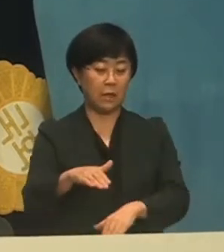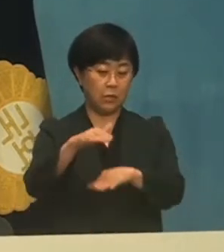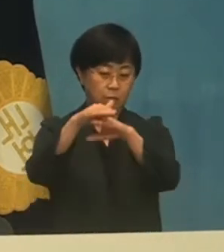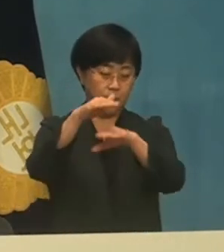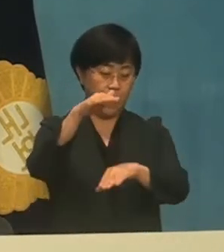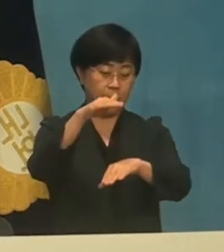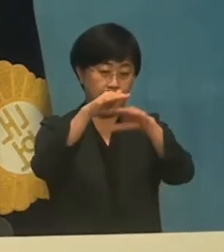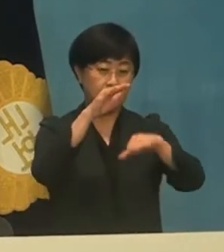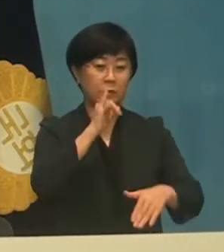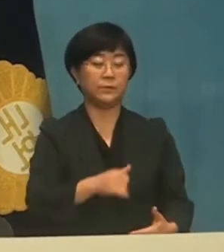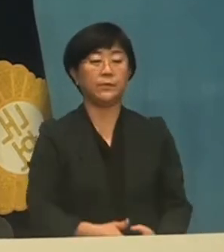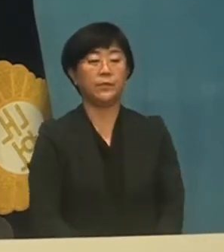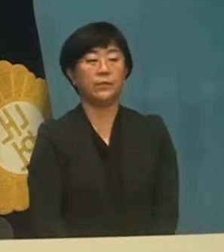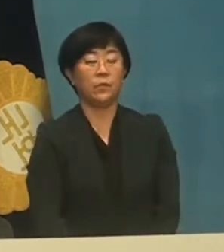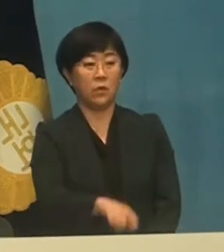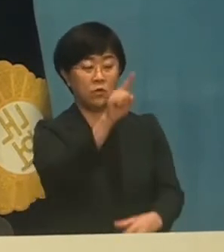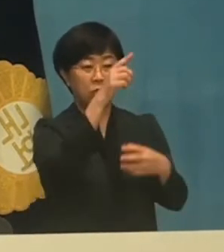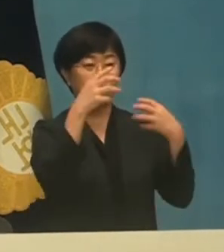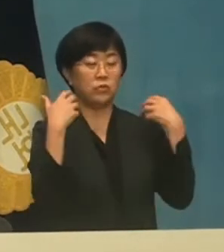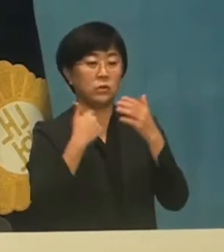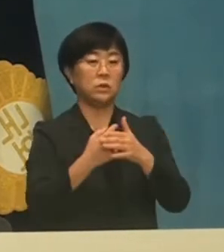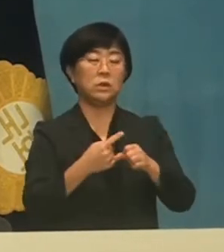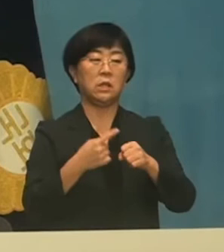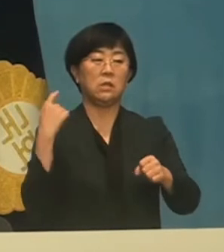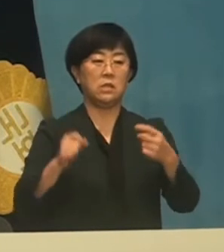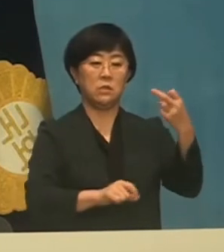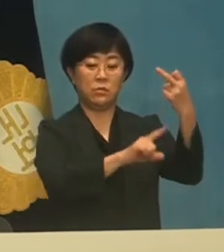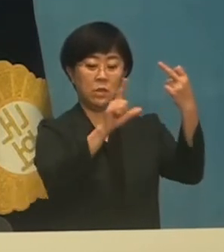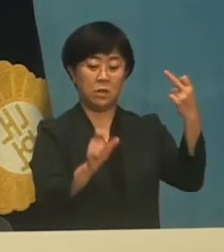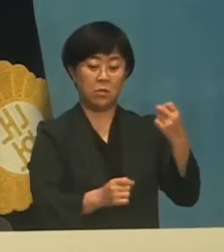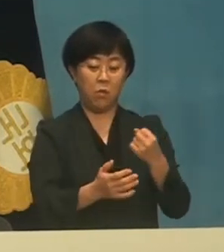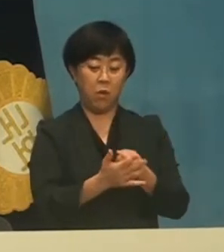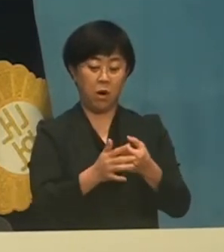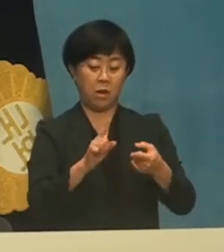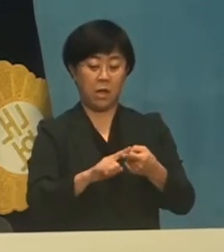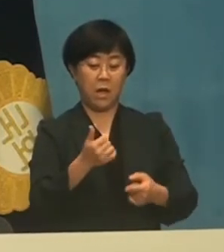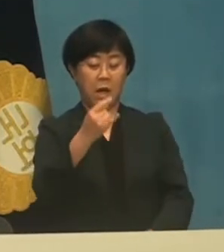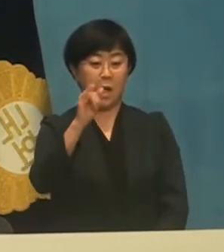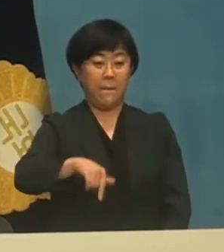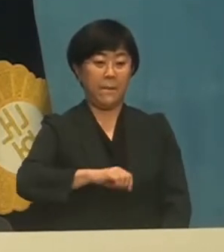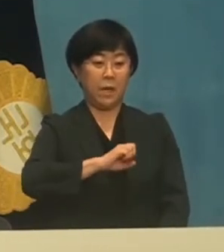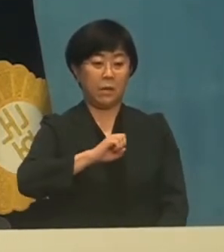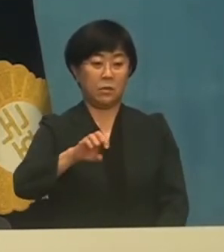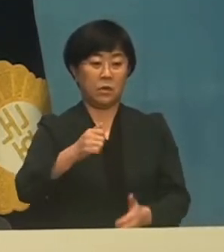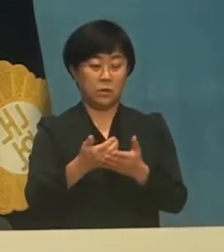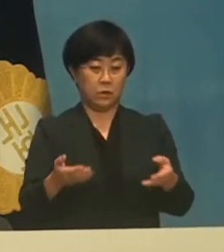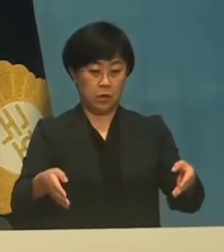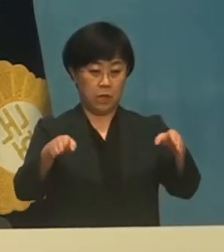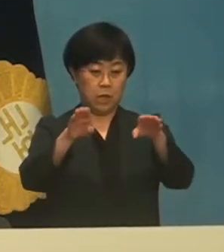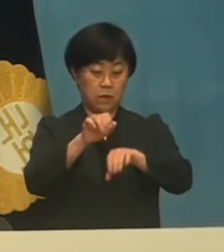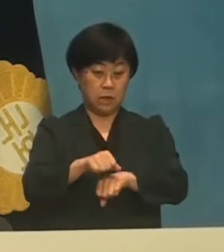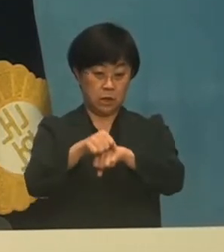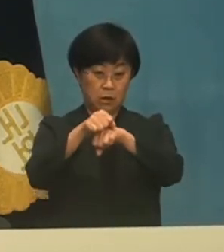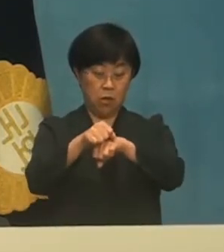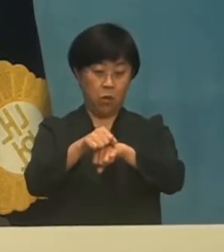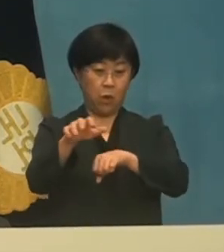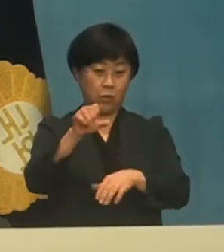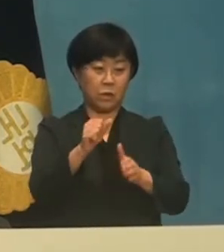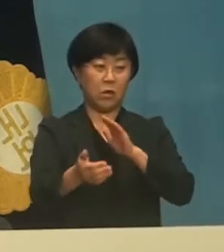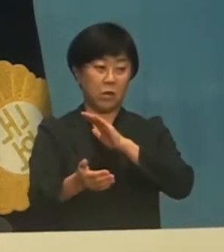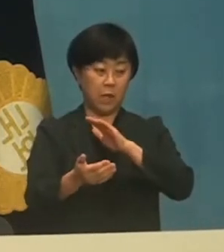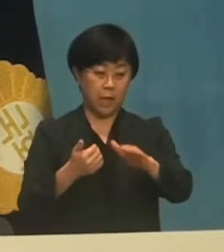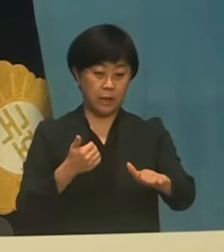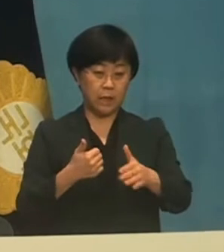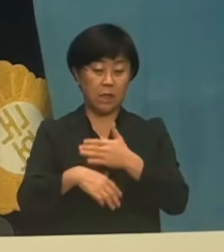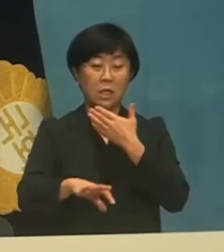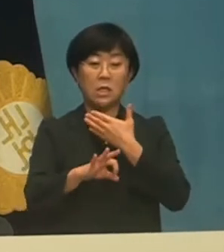합니다. 이에 정부는 작년 12월 고준위 방사성 폐기물을 중간 저장시설 확보 전까지 원전 부지